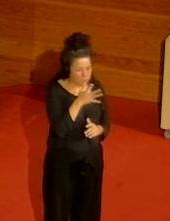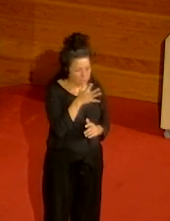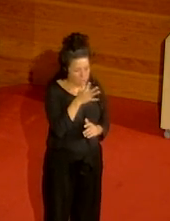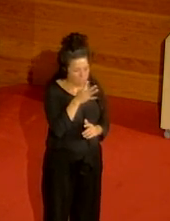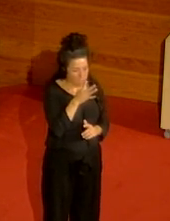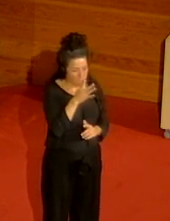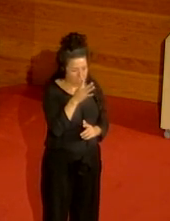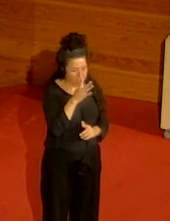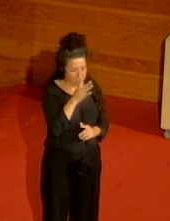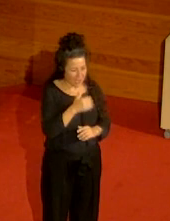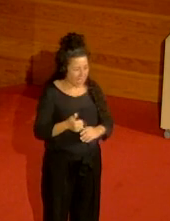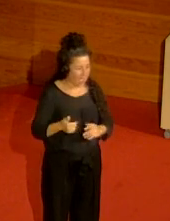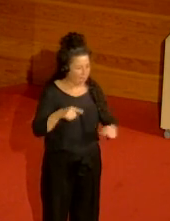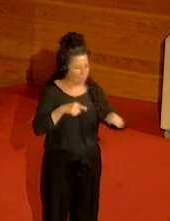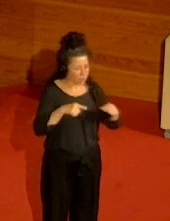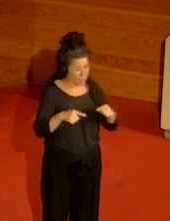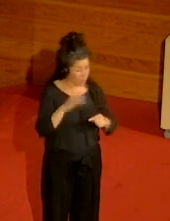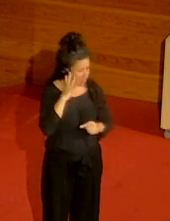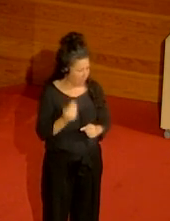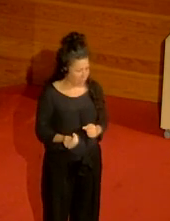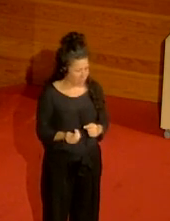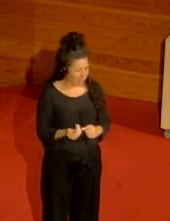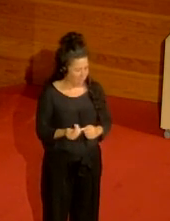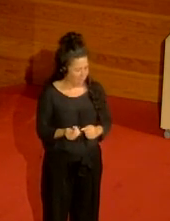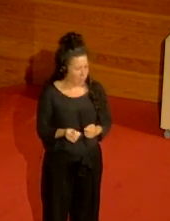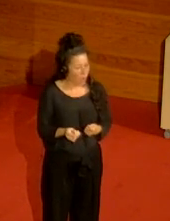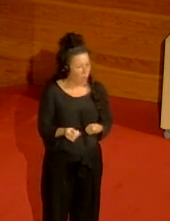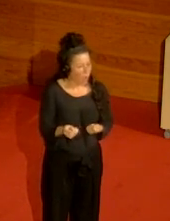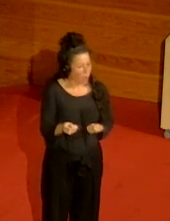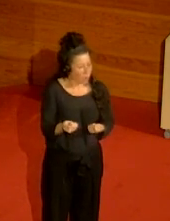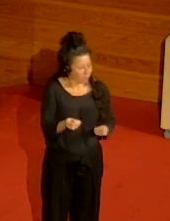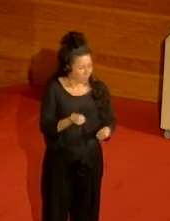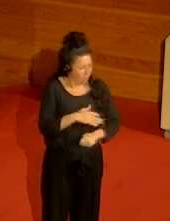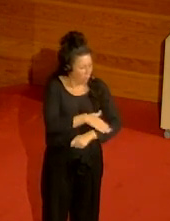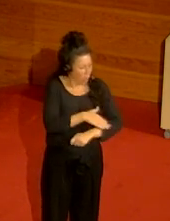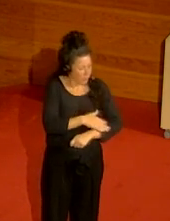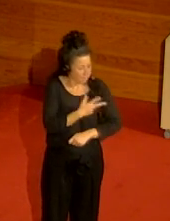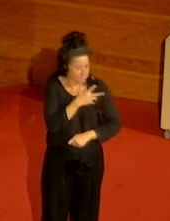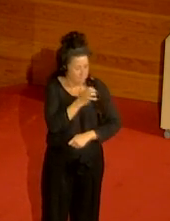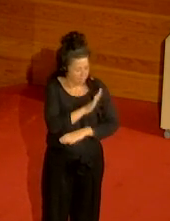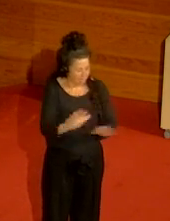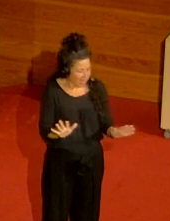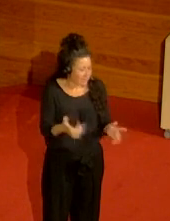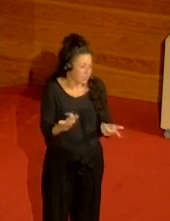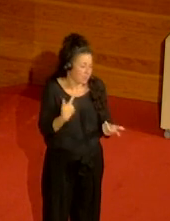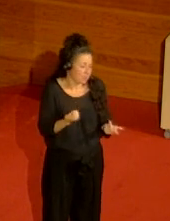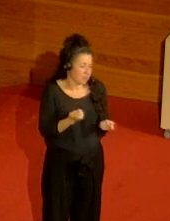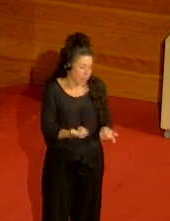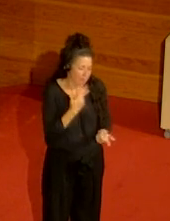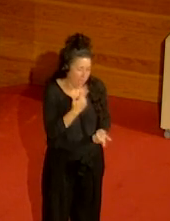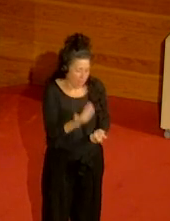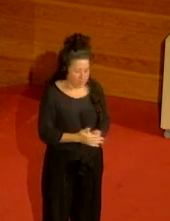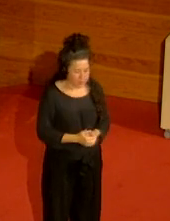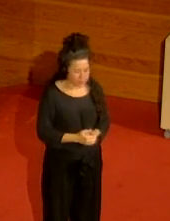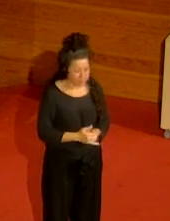gobierna muy mal lo cual es cierto o sea no nos olvidemos que ahora mismo el presidente abad que fue sucesor de ellas erarafat